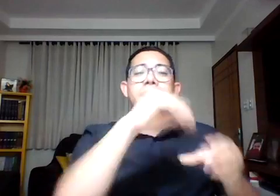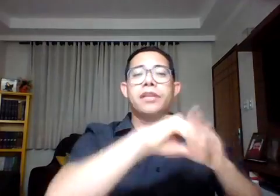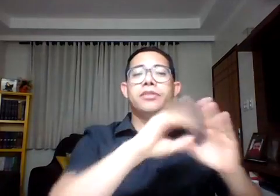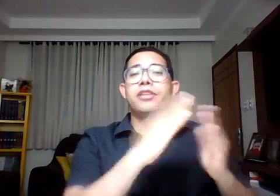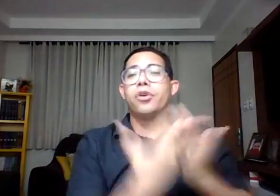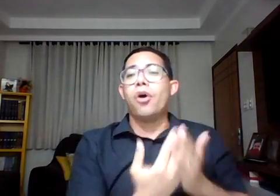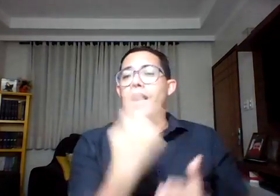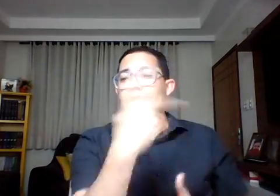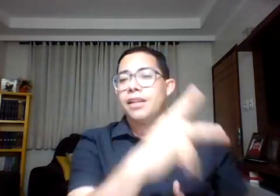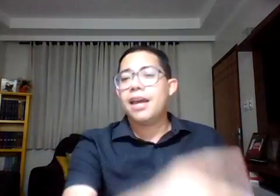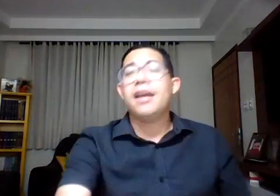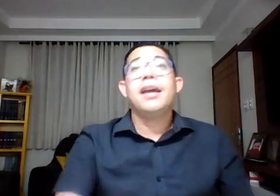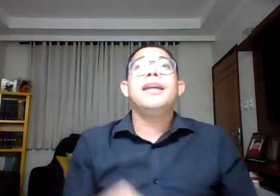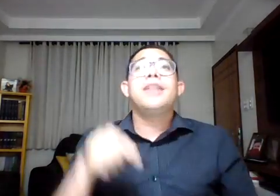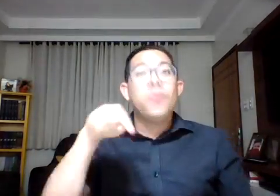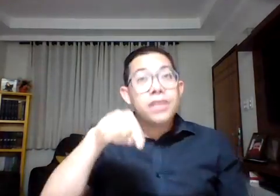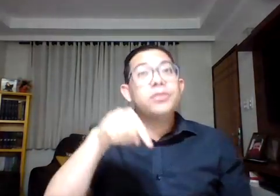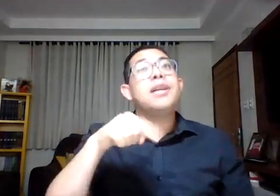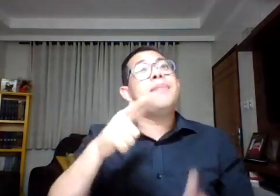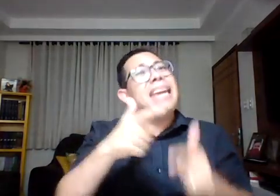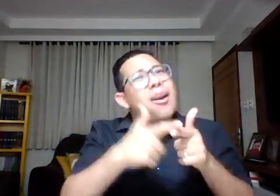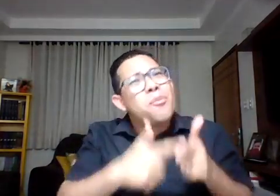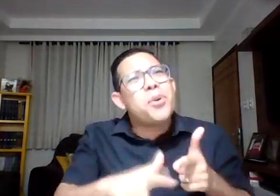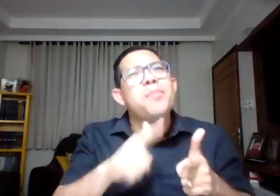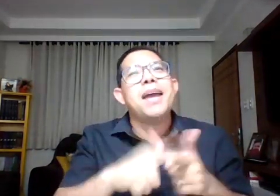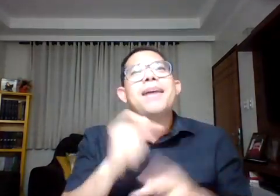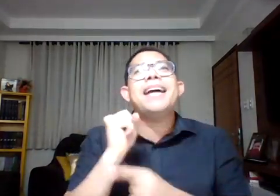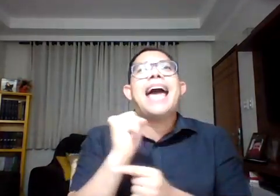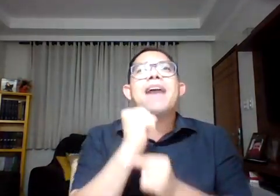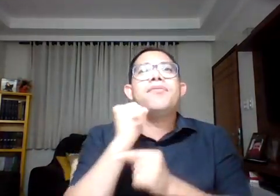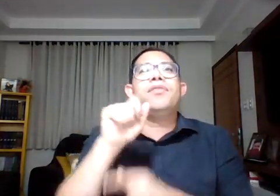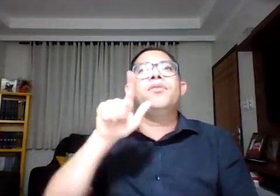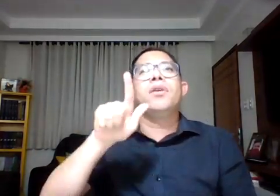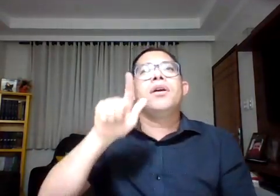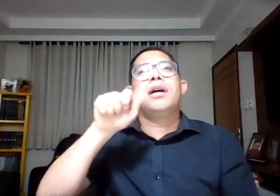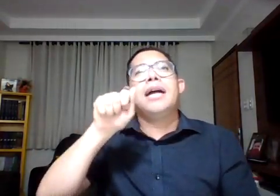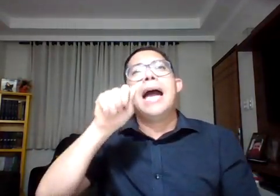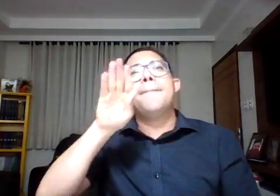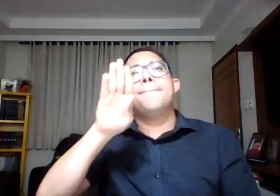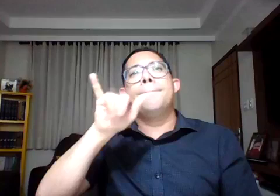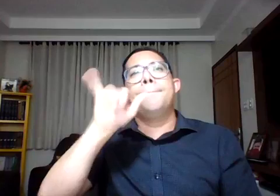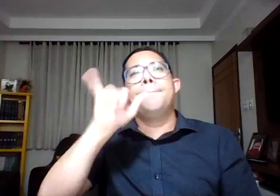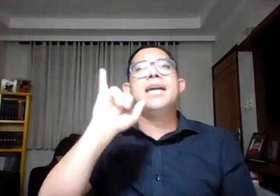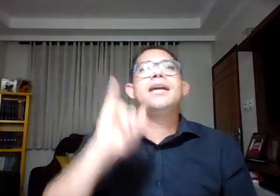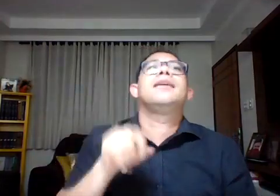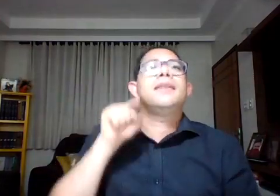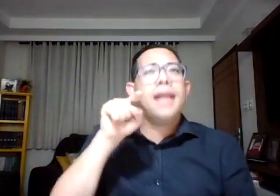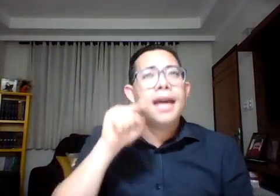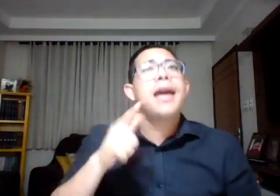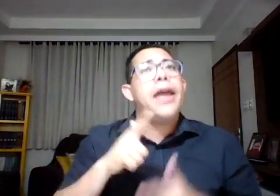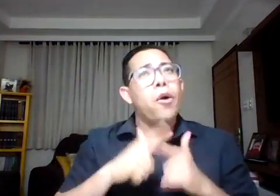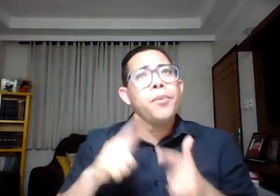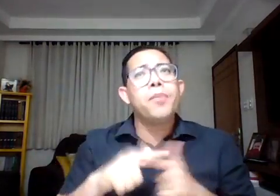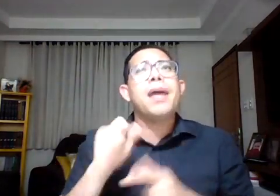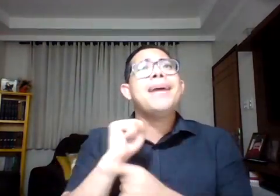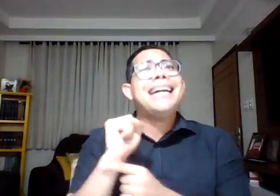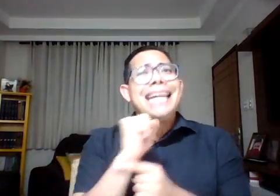dentro da escola, né? Então isso também é um problema grave, viu, Gabi, né? É um problema